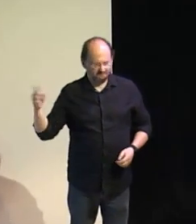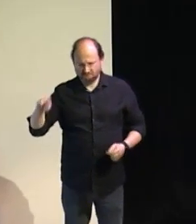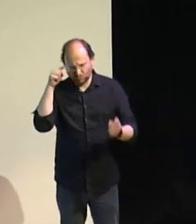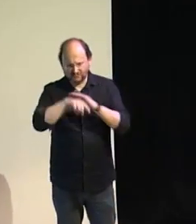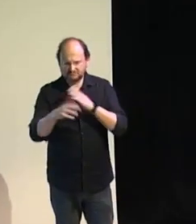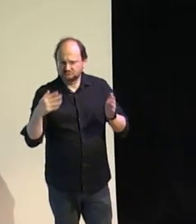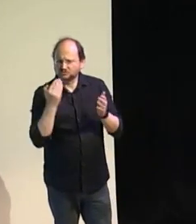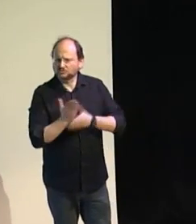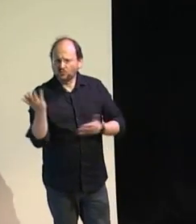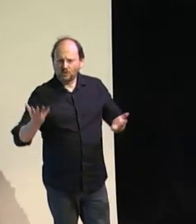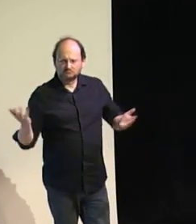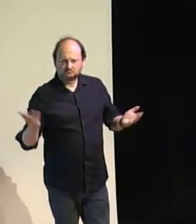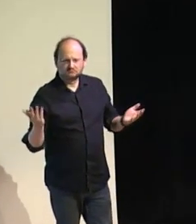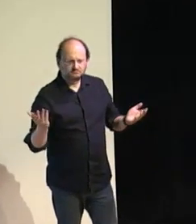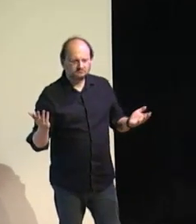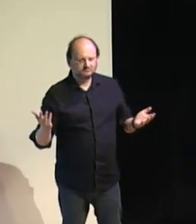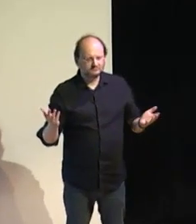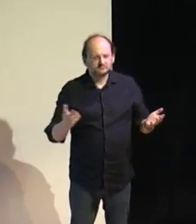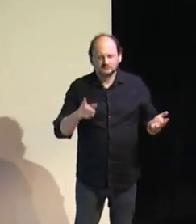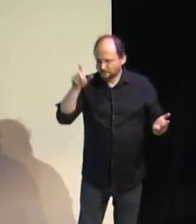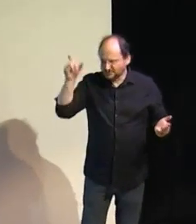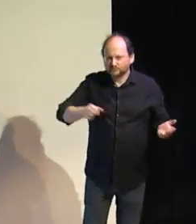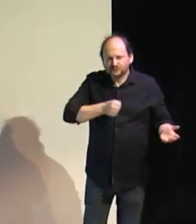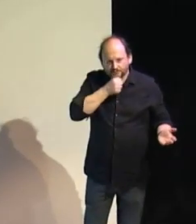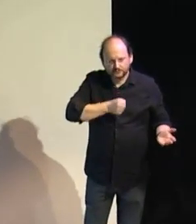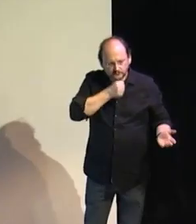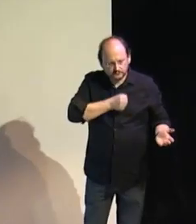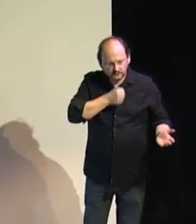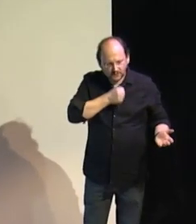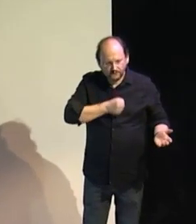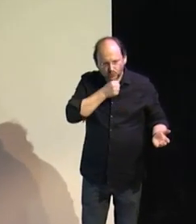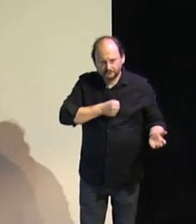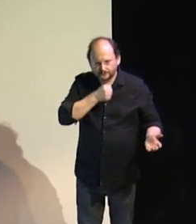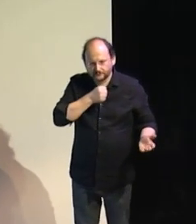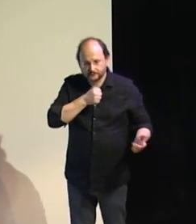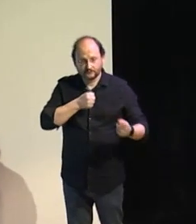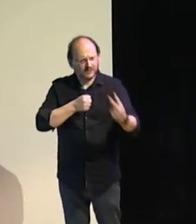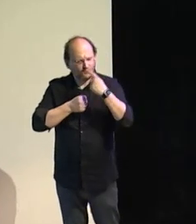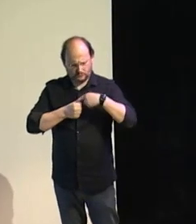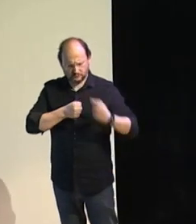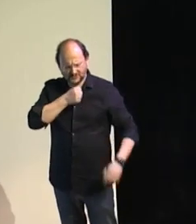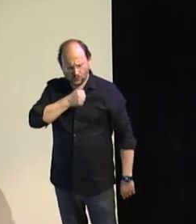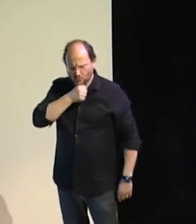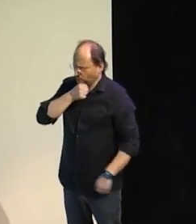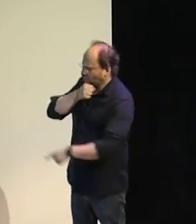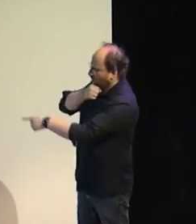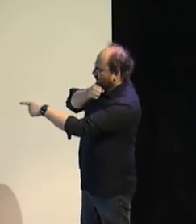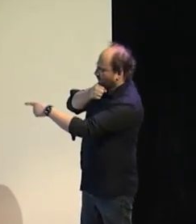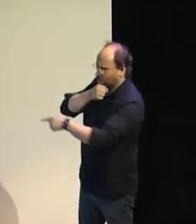iconographies différentes qui donnent le sens de la vieillesse. Voilà. Et vous voyez que le signe de